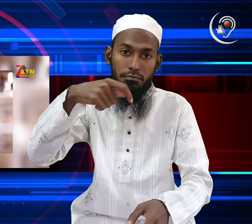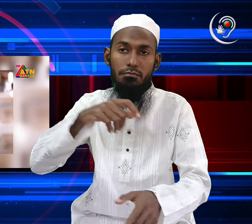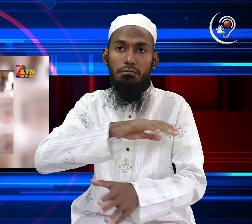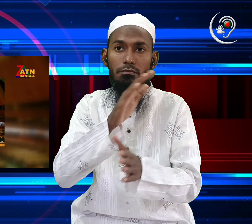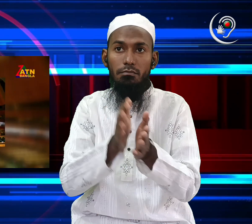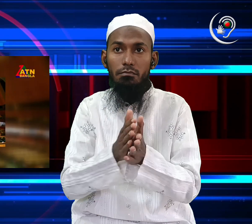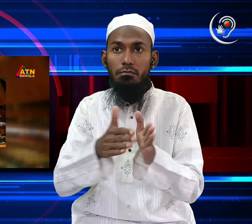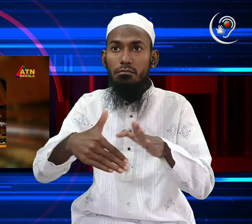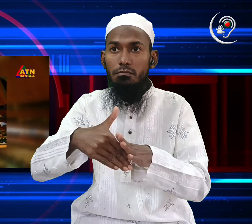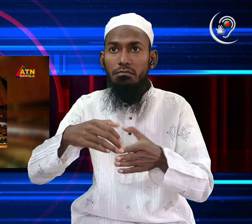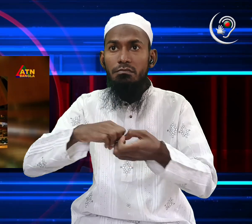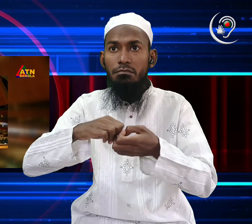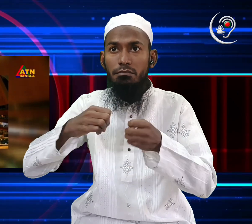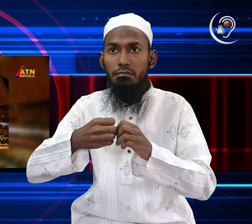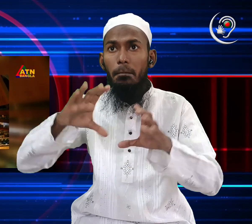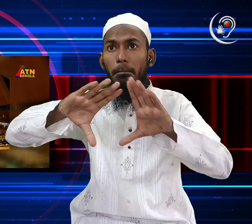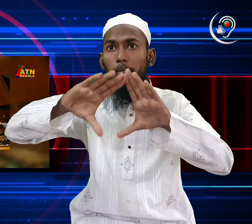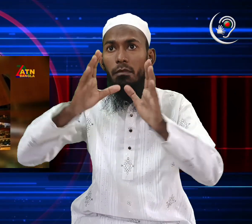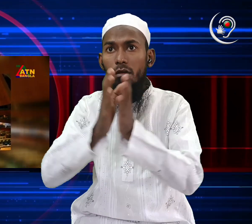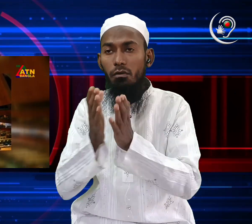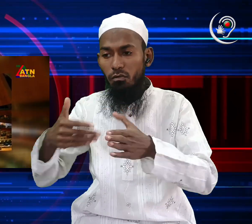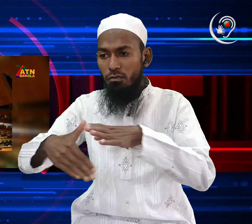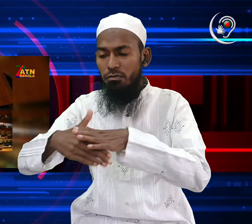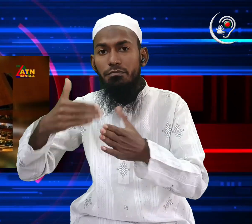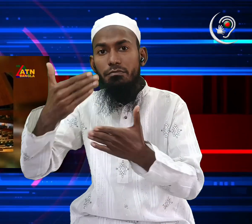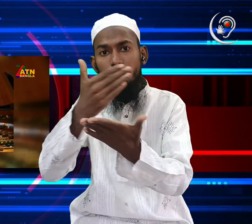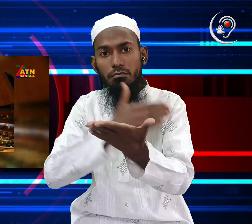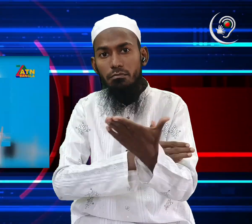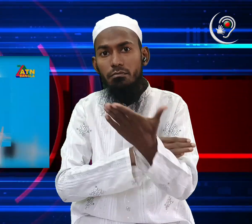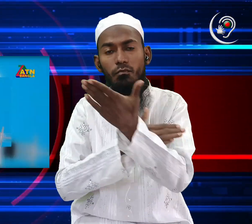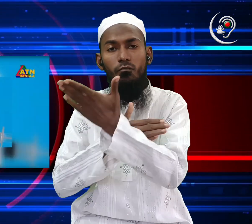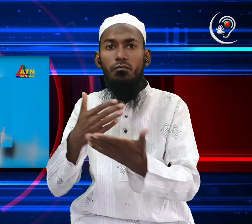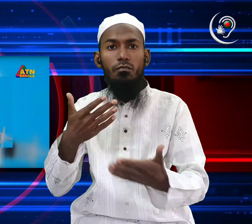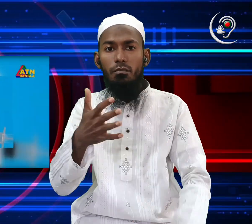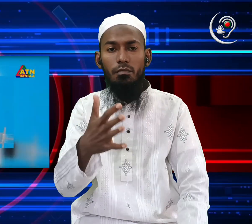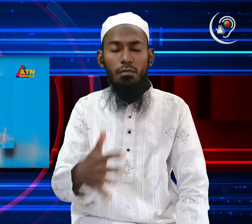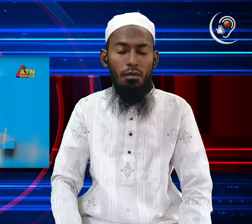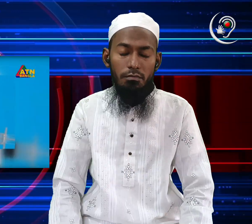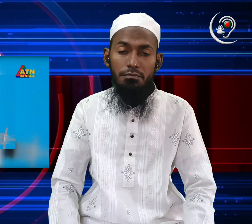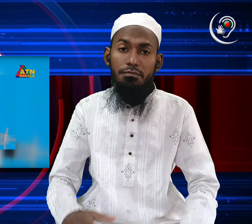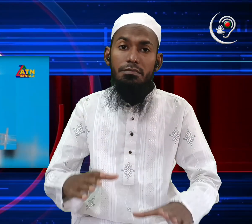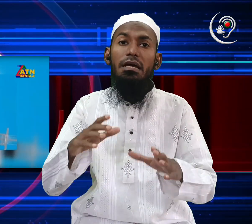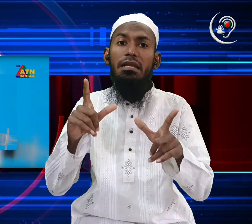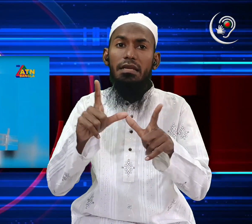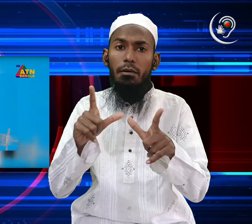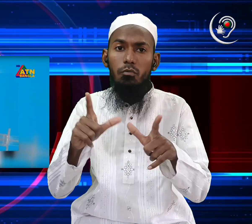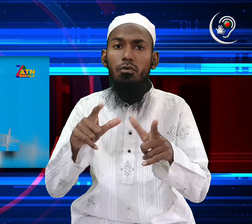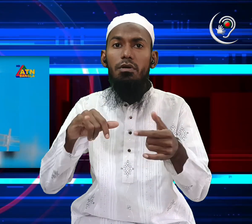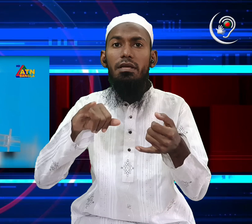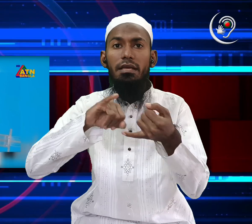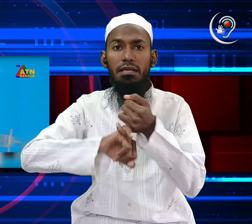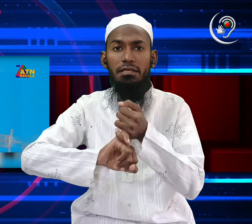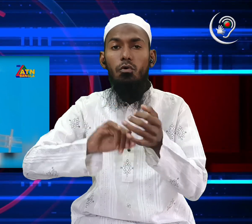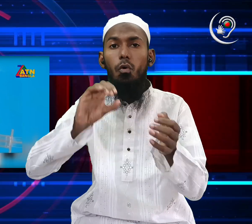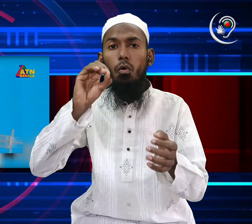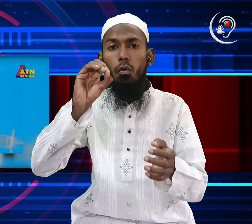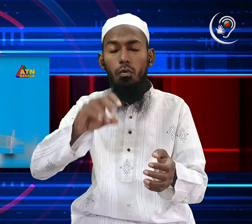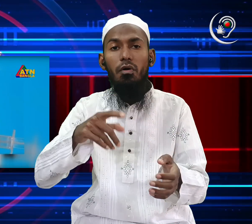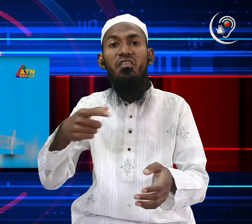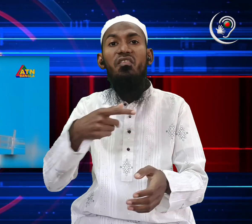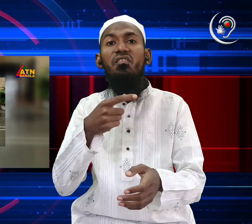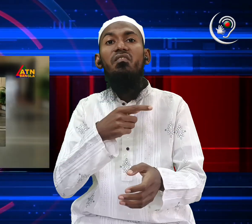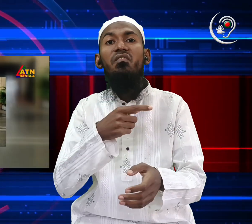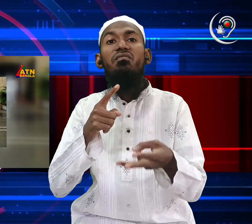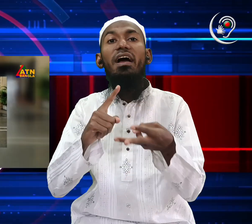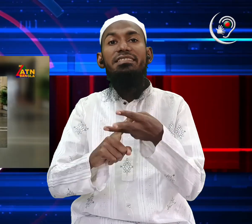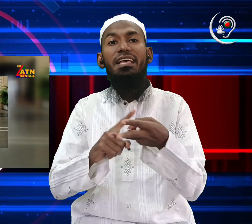ছাড়পত্রের জন্য বিশ্ব স্বাস্থ্য সংস্থার কাছে আবেদন করেনি মস্কো। WHOর ছাড়পত্র পাওয়া প্রথম করোনা টিকার নাম ফাইজার